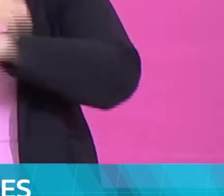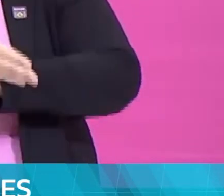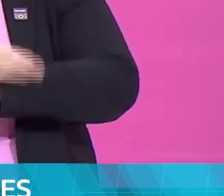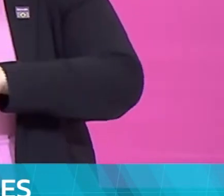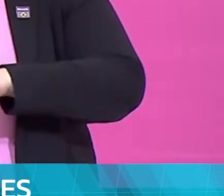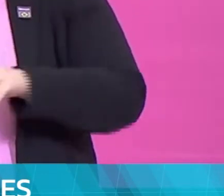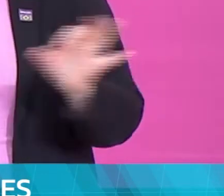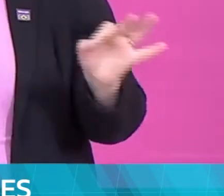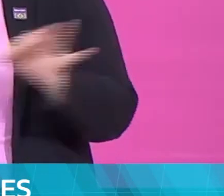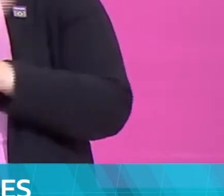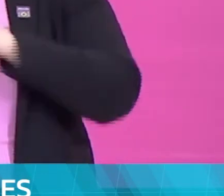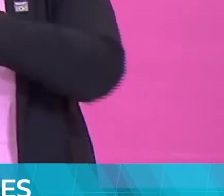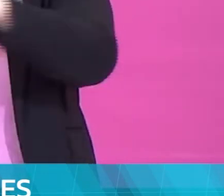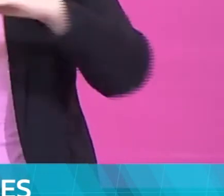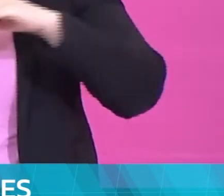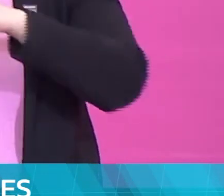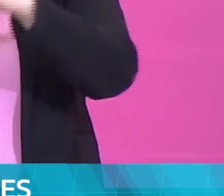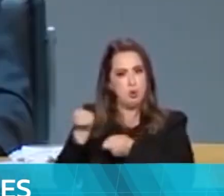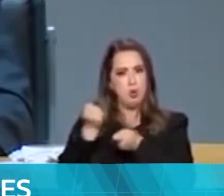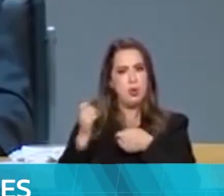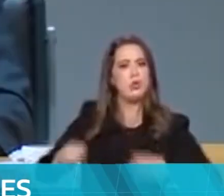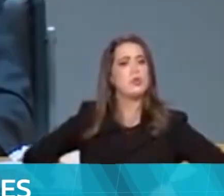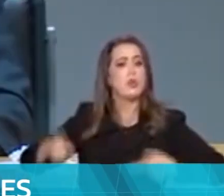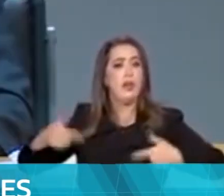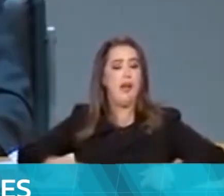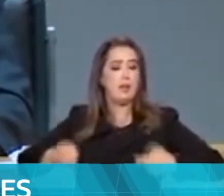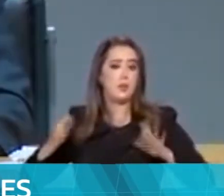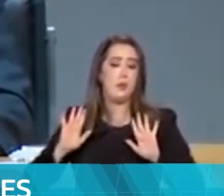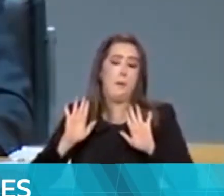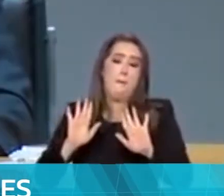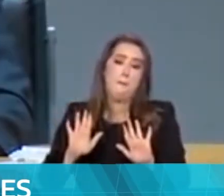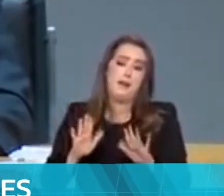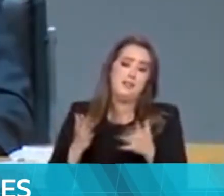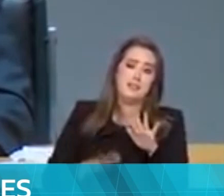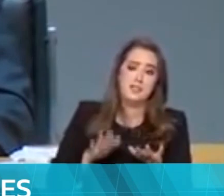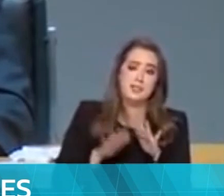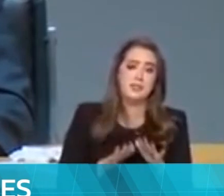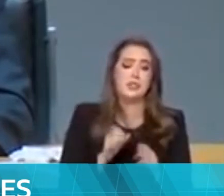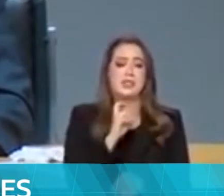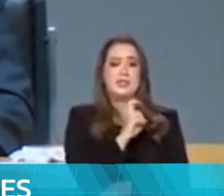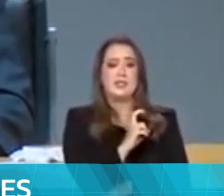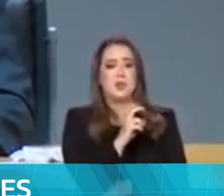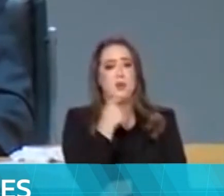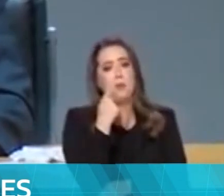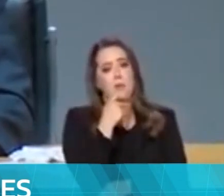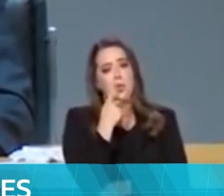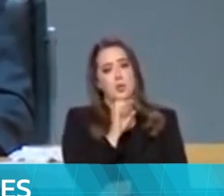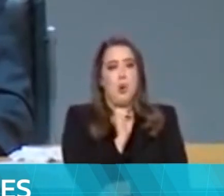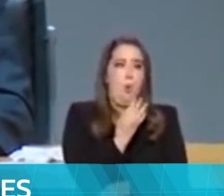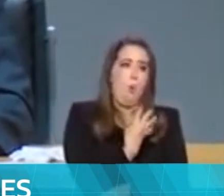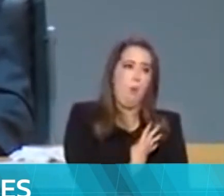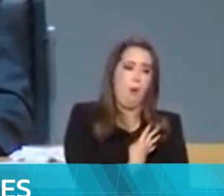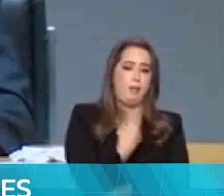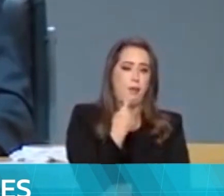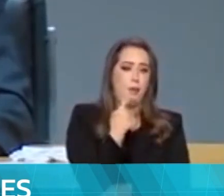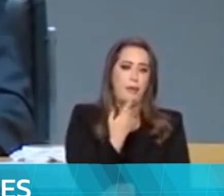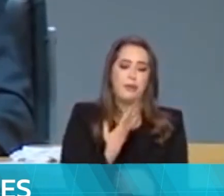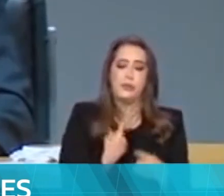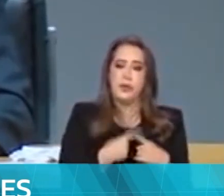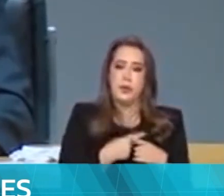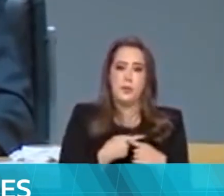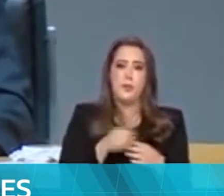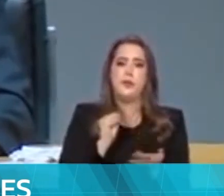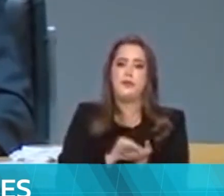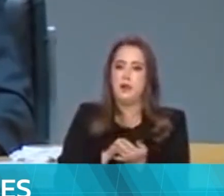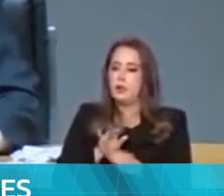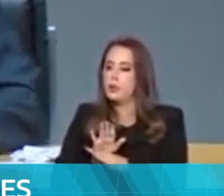participação plena e igualitária das mulheres. Na solenidade, o chefe do Executivo e o ministro da Economia assinaram um decreto de